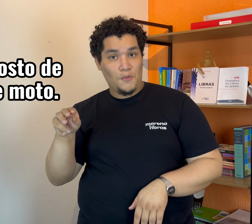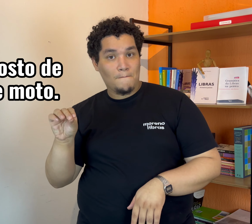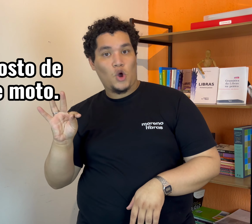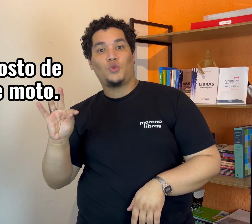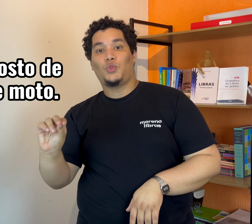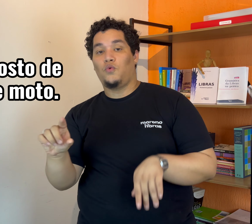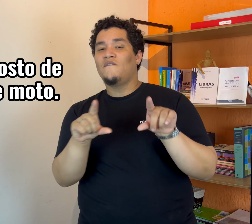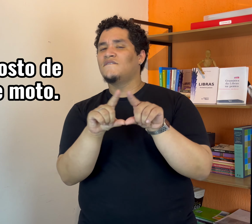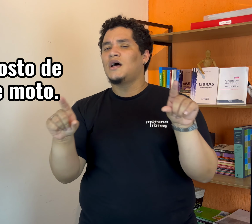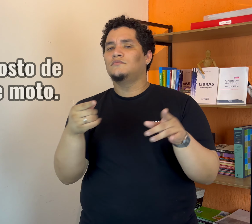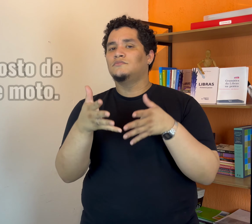Como sinalizar essa frase?